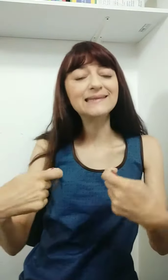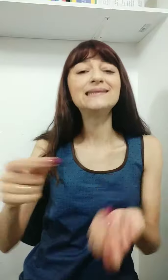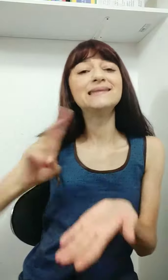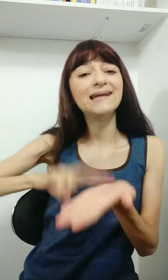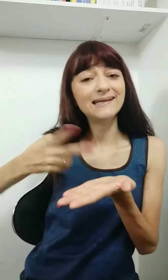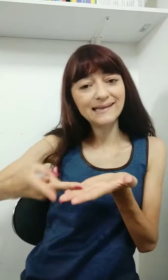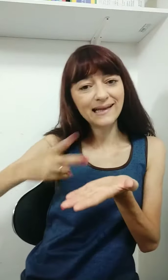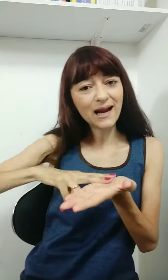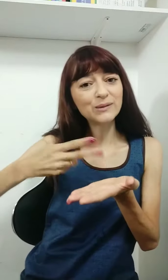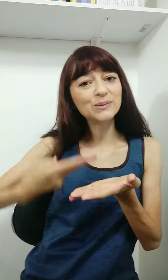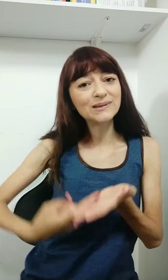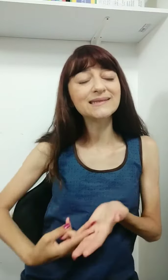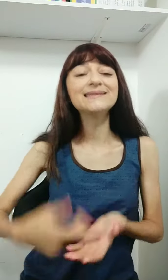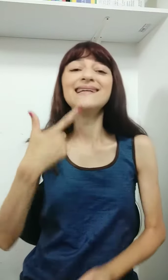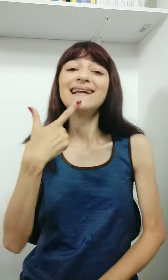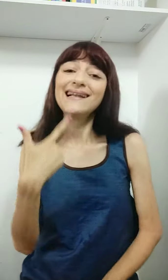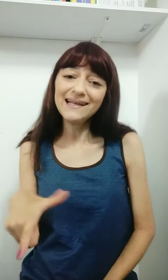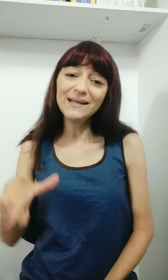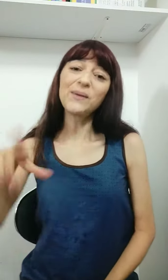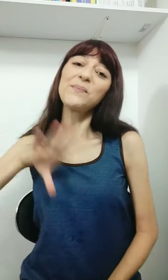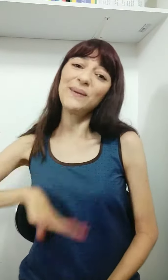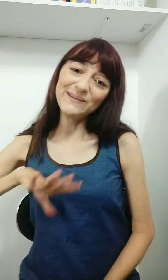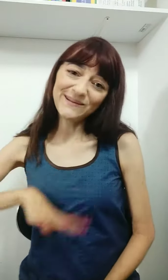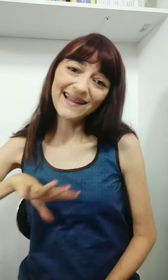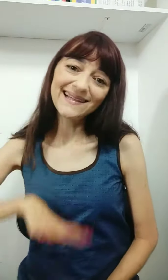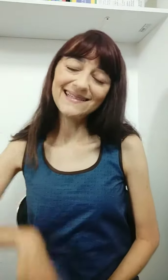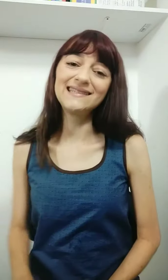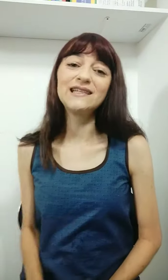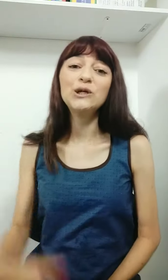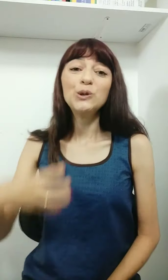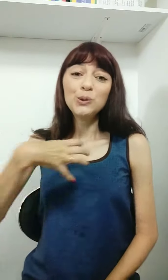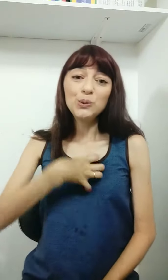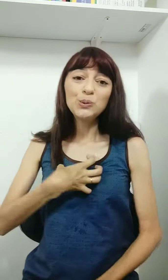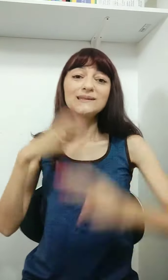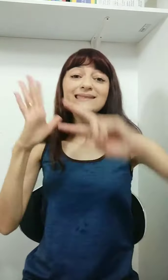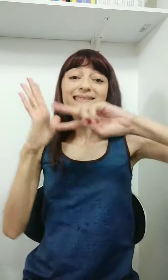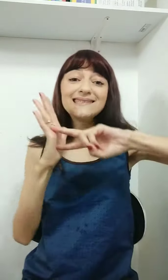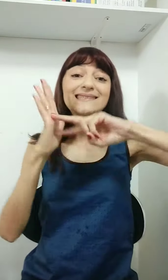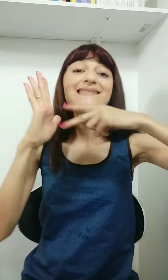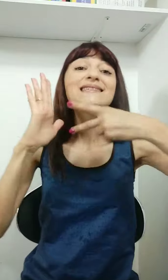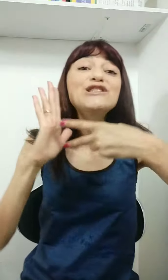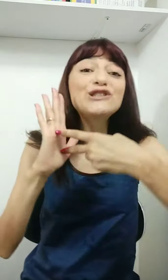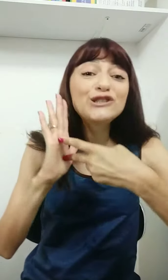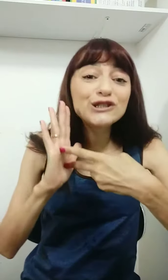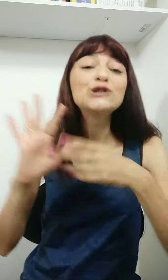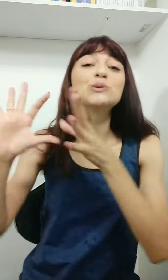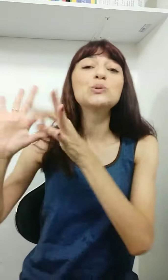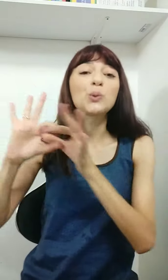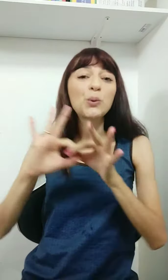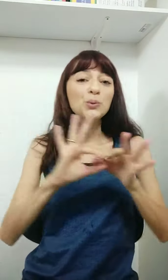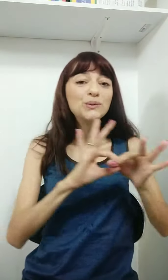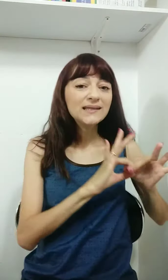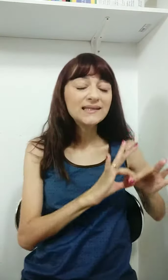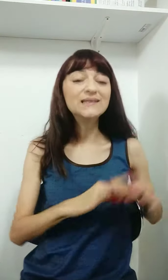língua portuguesa. Ele está fazendo as escolhas dele, ele está traduzindo, transpondo da Libras para a língua portuguesa, tá? Então, assim, ele traz